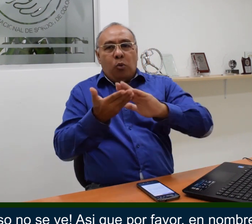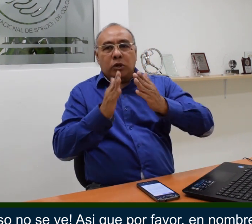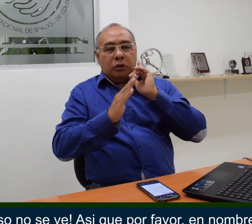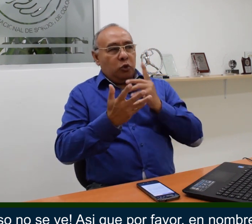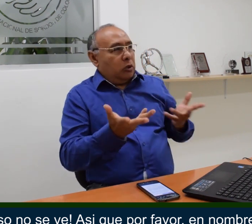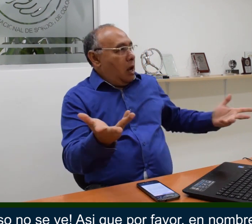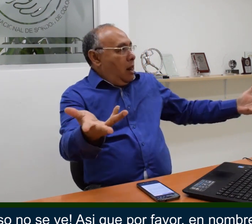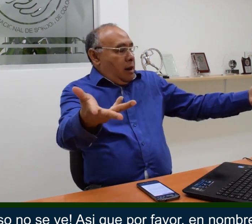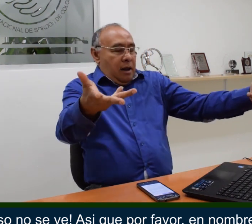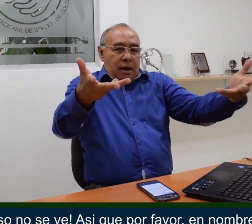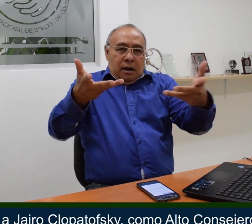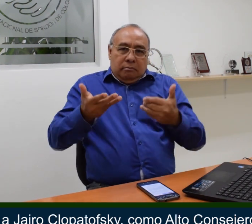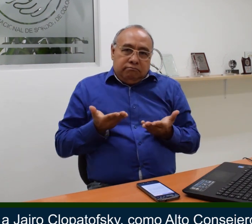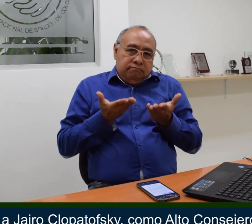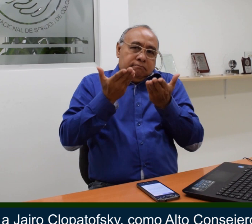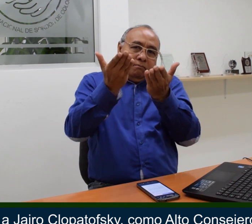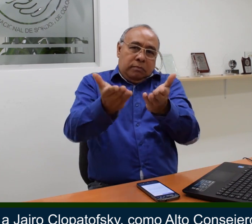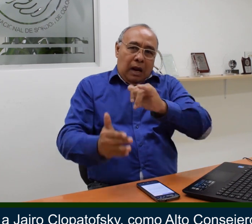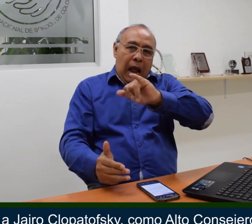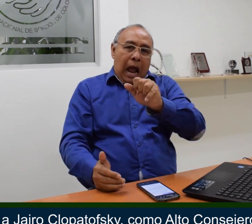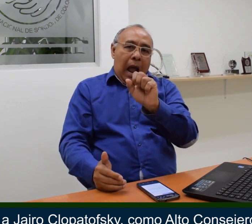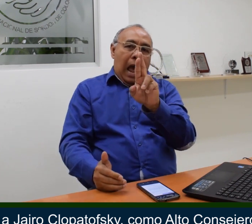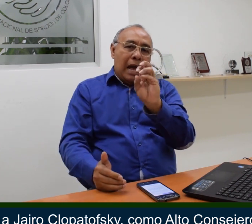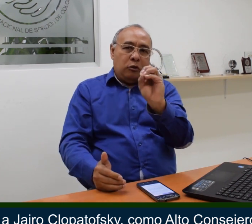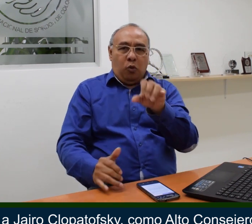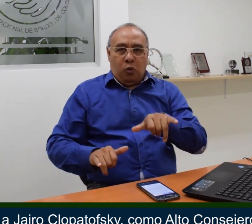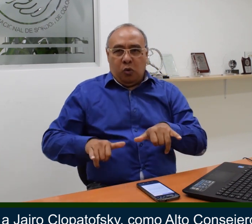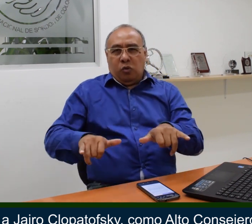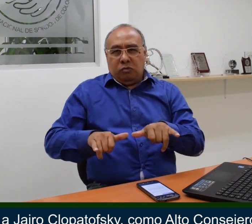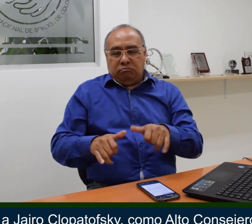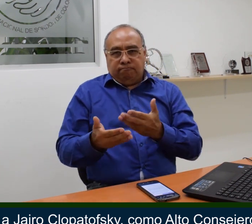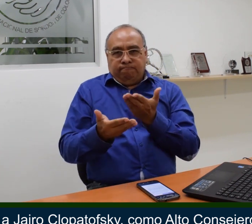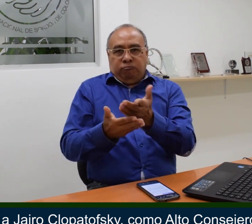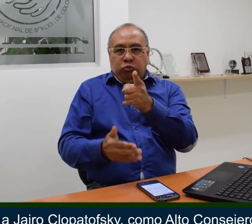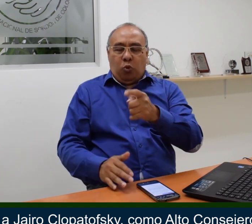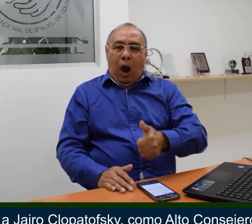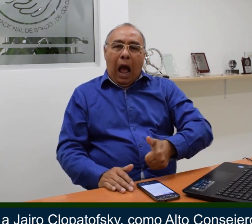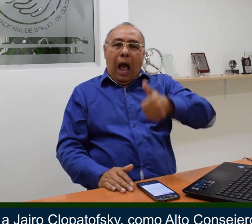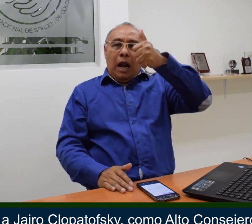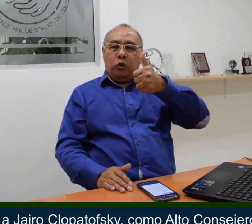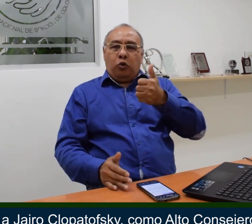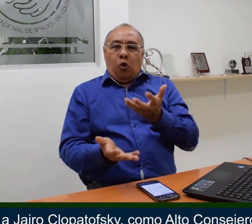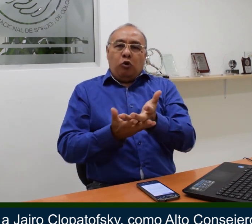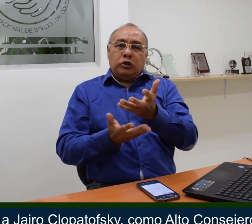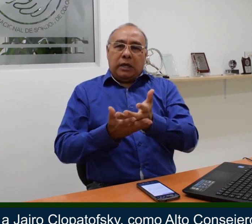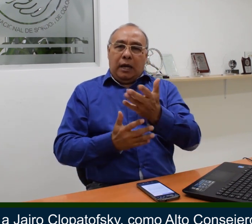reclamos, solicitamos a Jairo Klopatowski como alto consejero presidencial que tiene cercanía con el